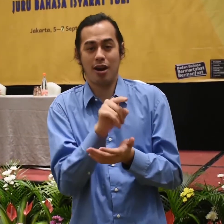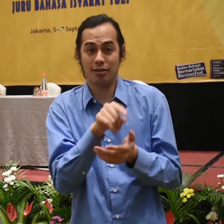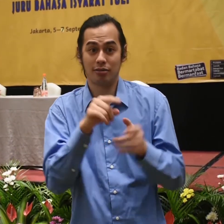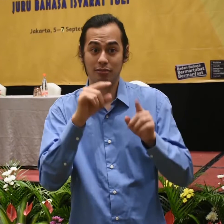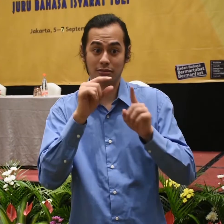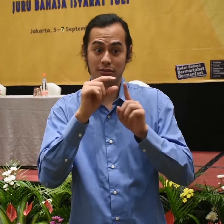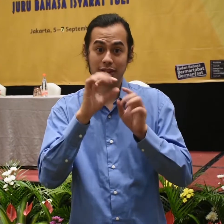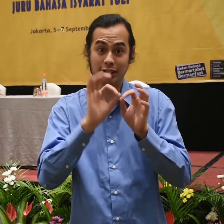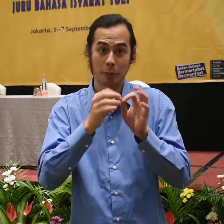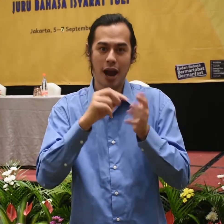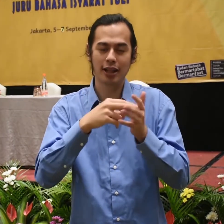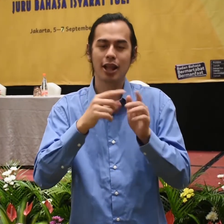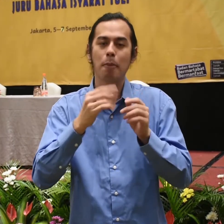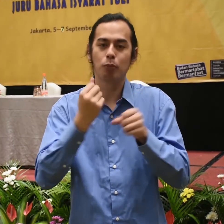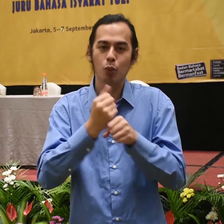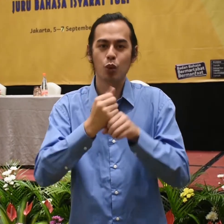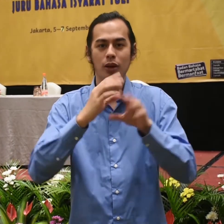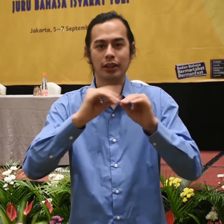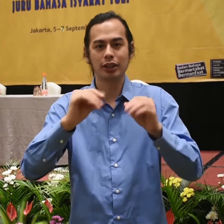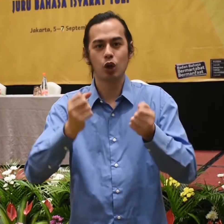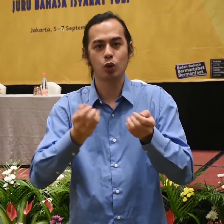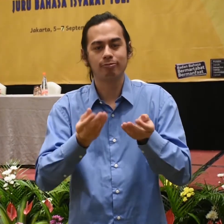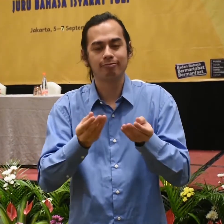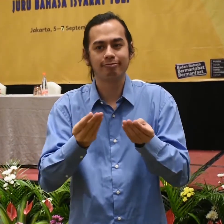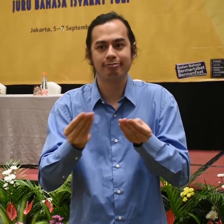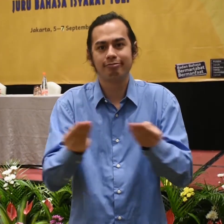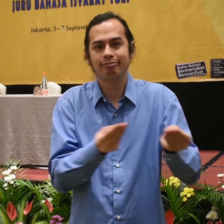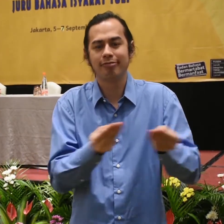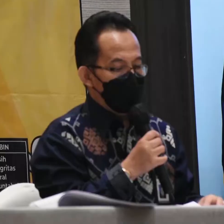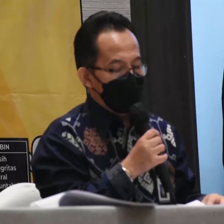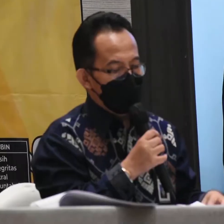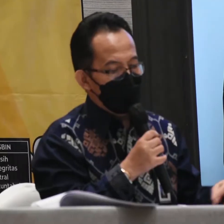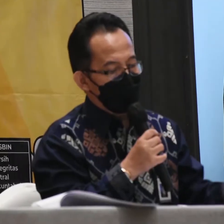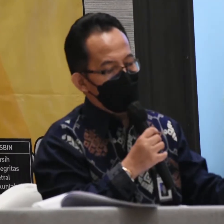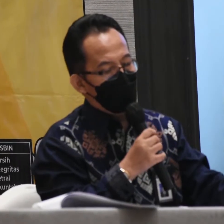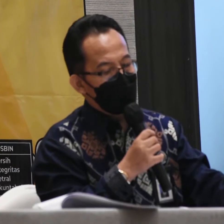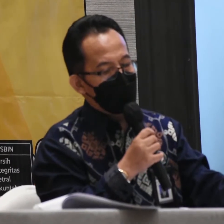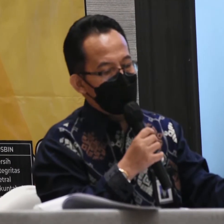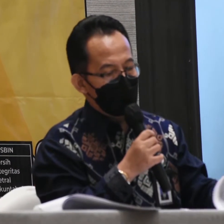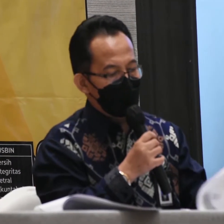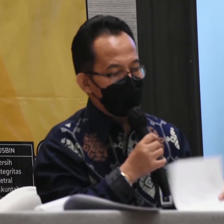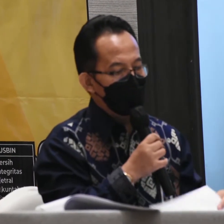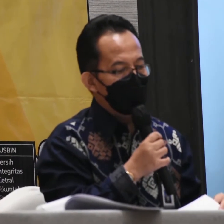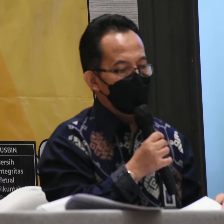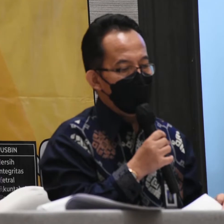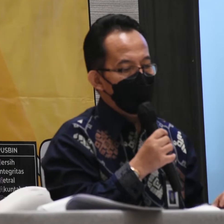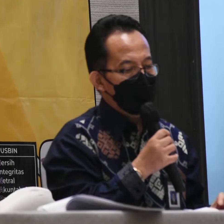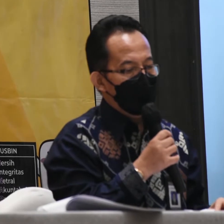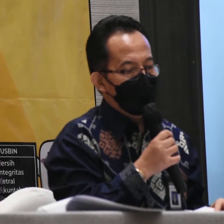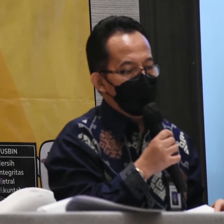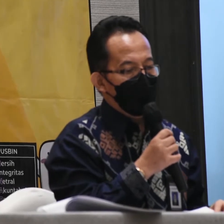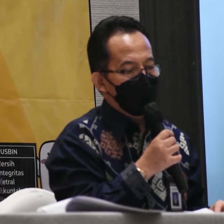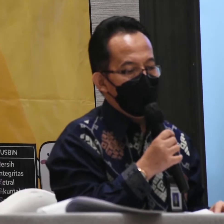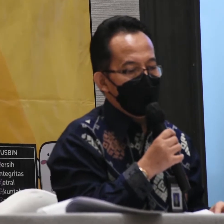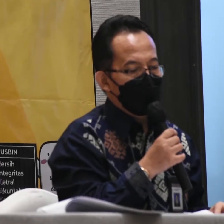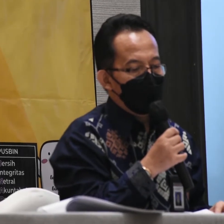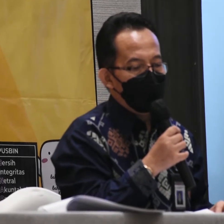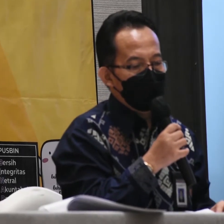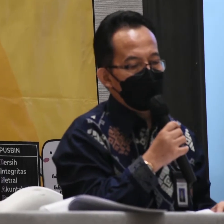untuk tuli, padahal sebetulnya tidak. Profesi ini betul-betul pekerjaan untuk mengalihbahasakan, sama halnya dengan